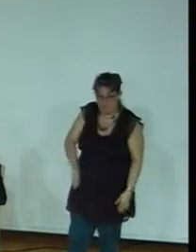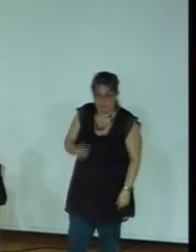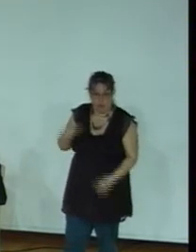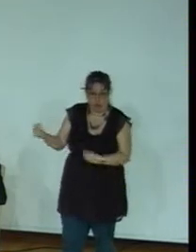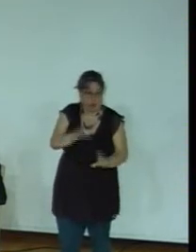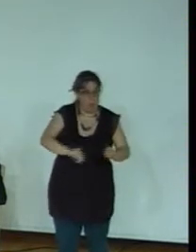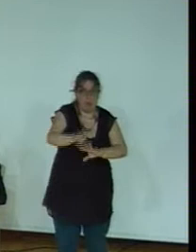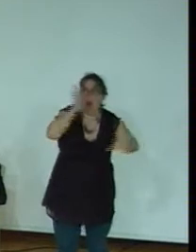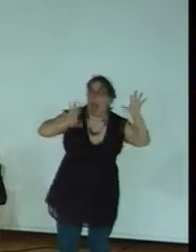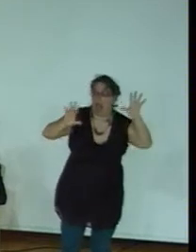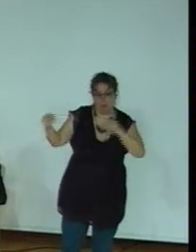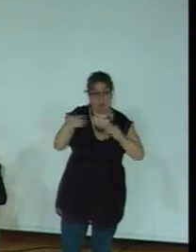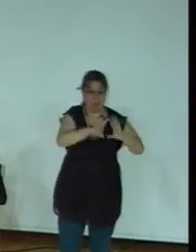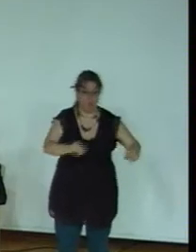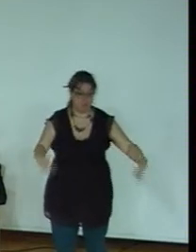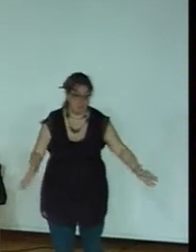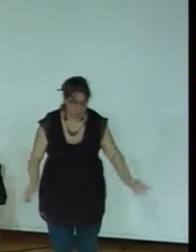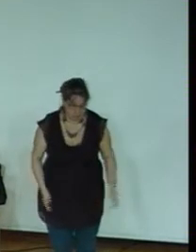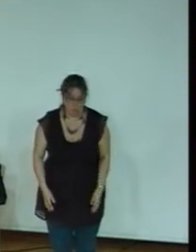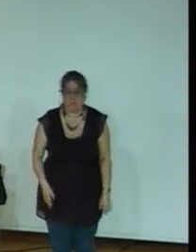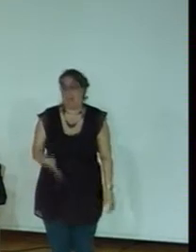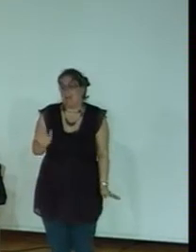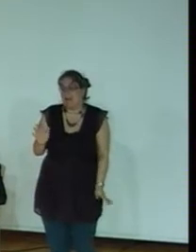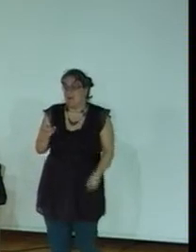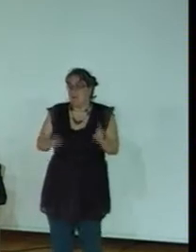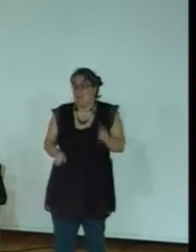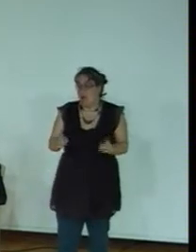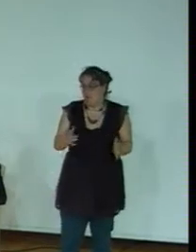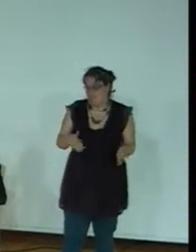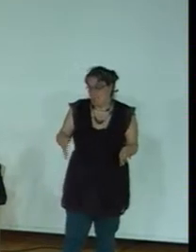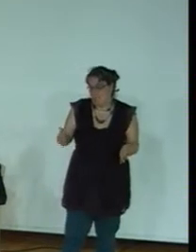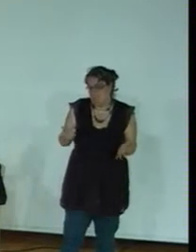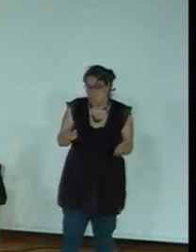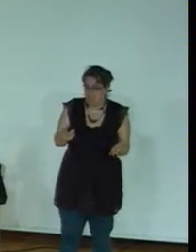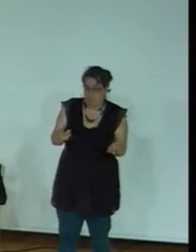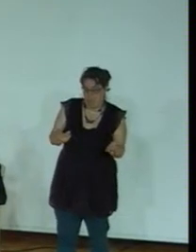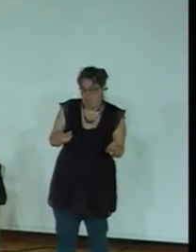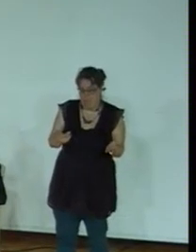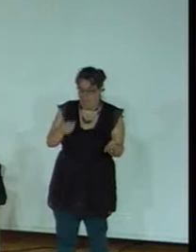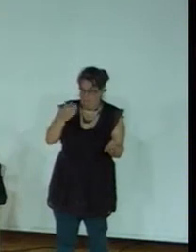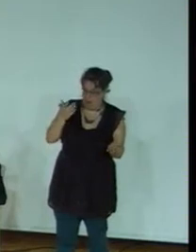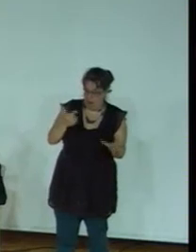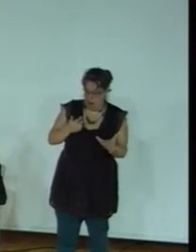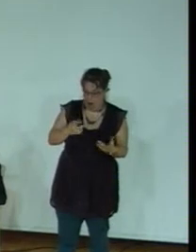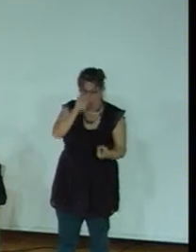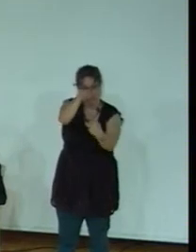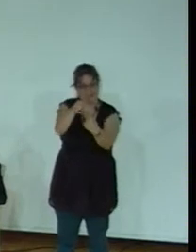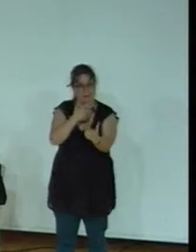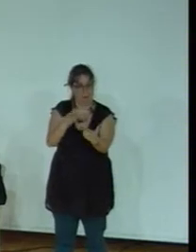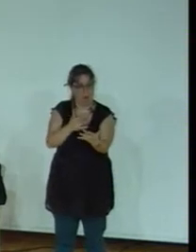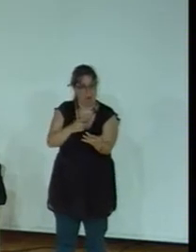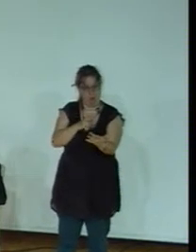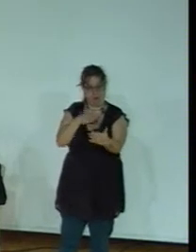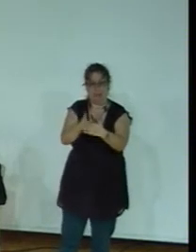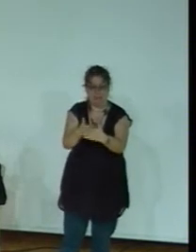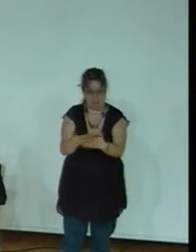technique, là encore, tout dépend de ce qu'on est prêt à faire. Si on fait comme en Corée du Nord, ou de